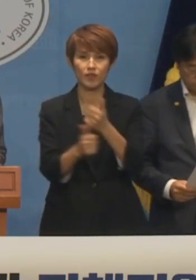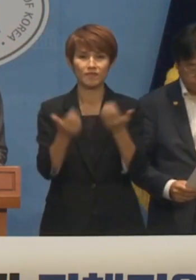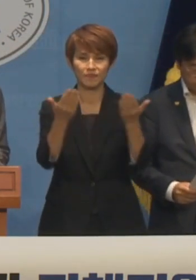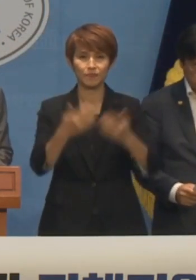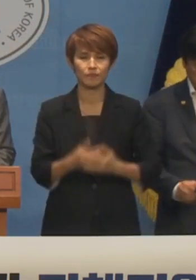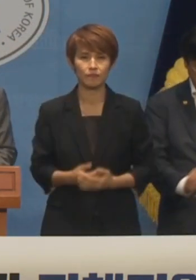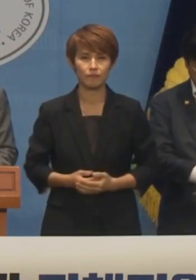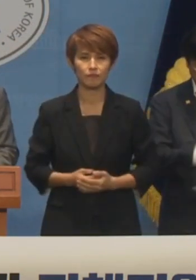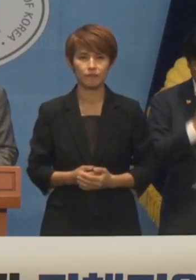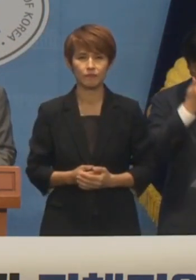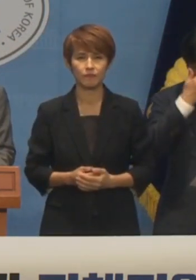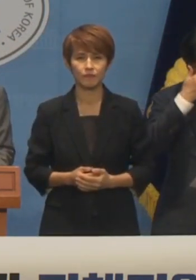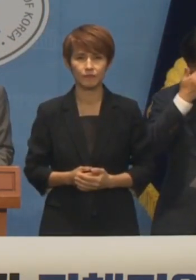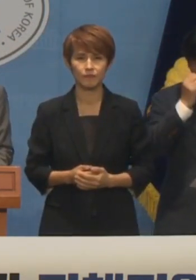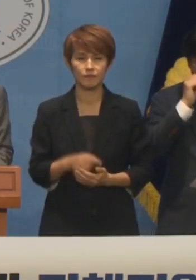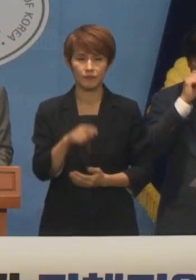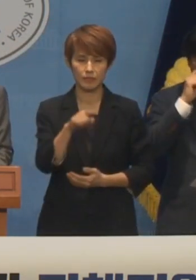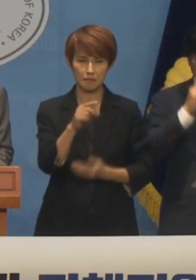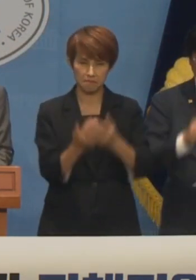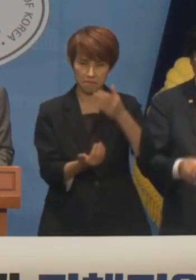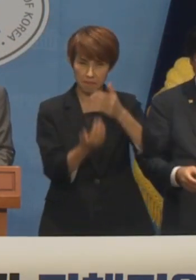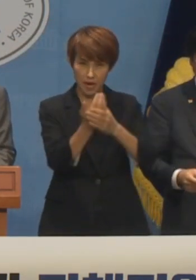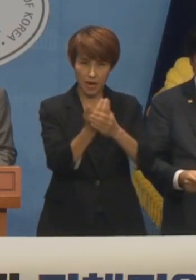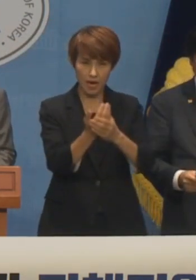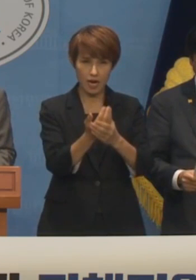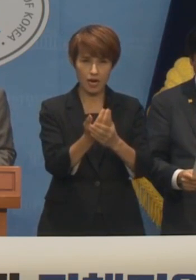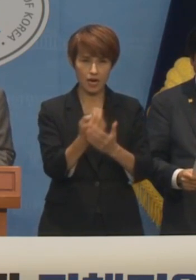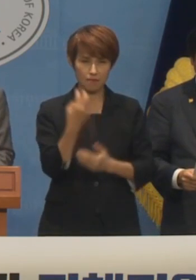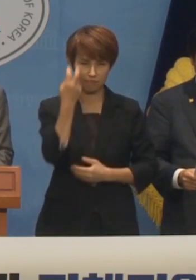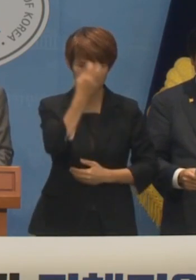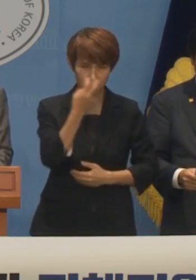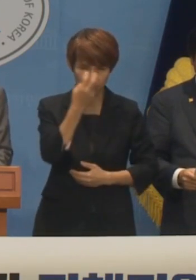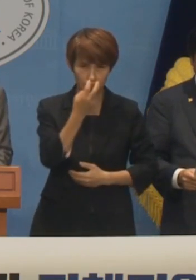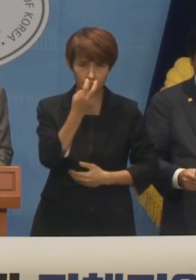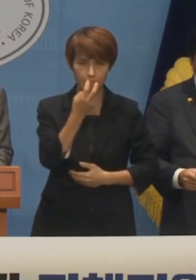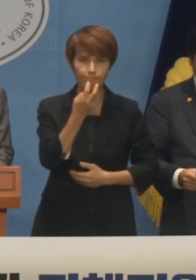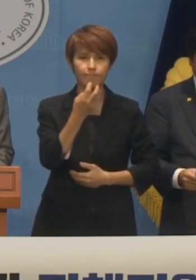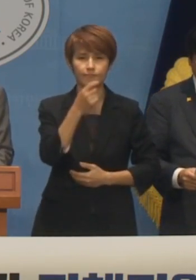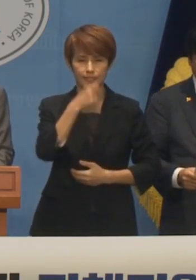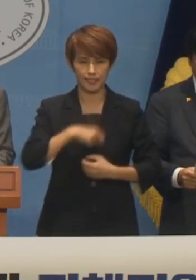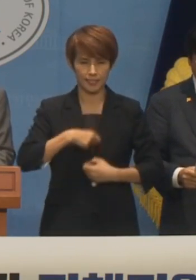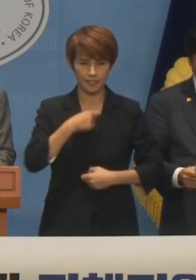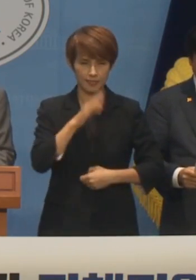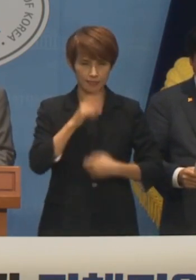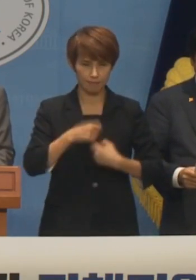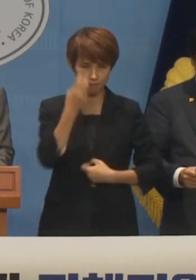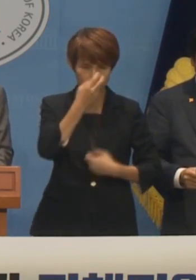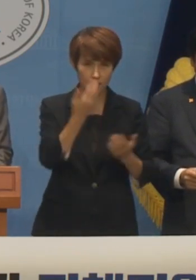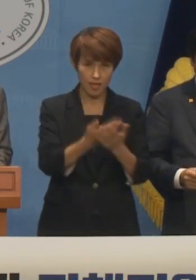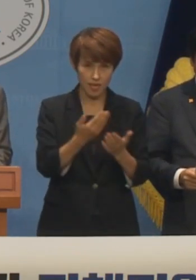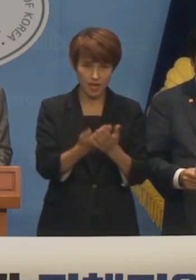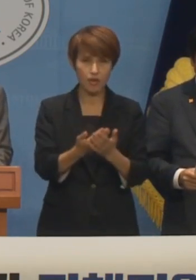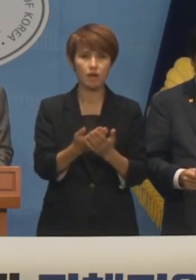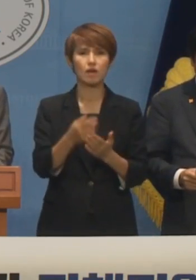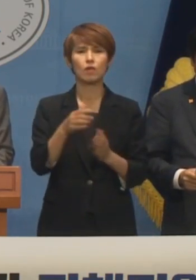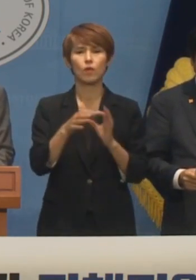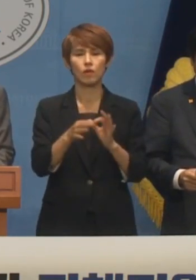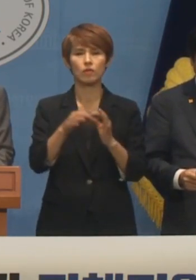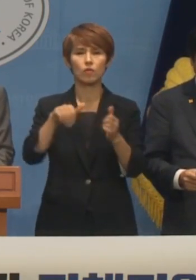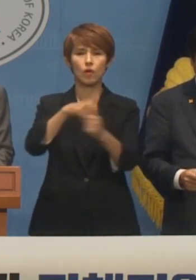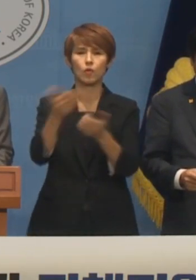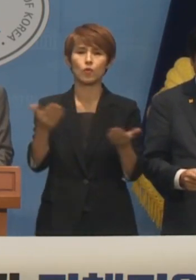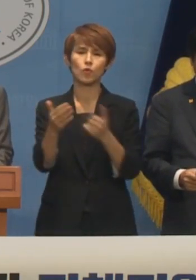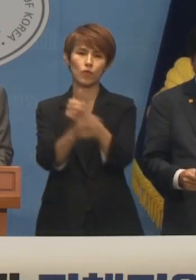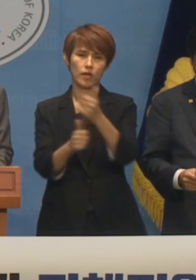아리셀 참사 진상규명과 피해 지원 촉구 더불어민주당 환경노동위원회 위원 기자회견 23명의 사망자를